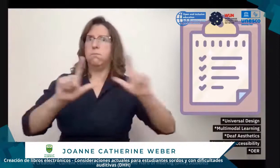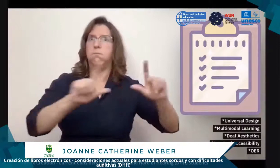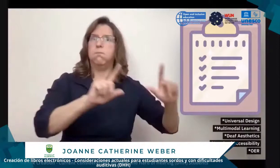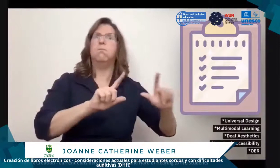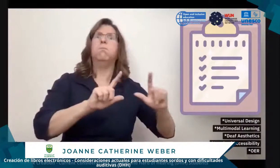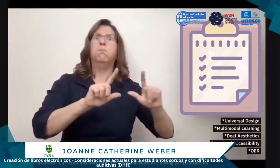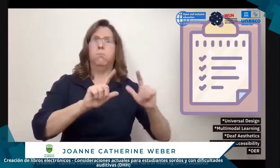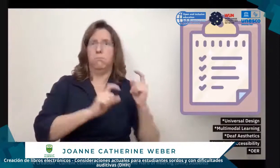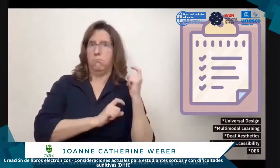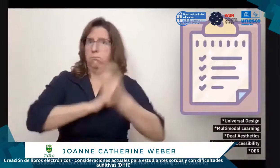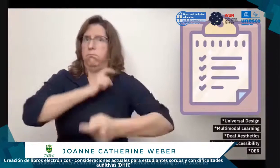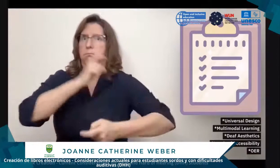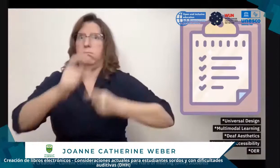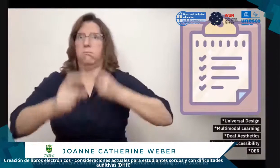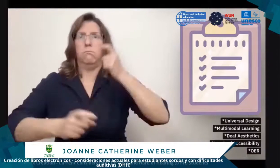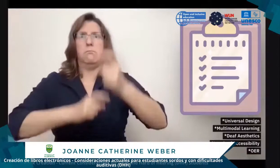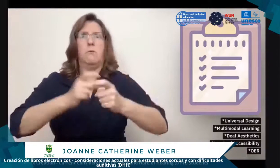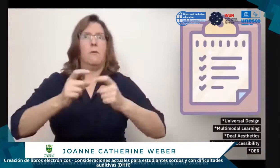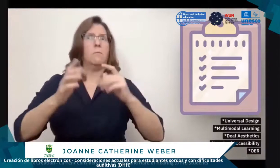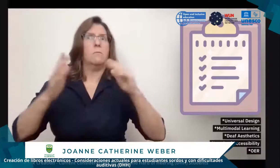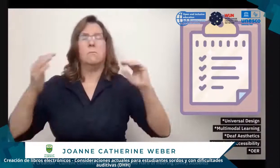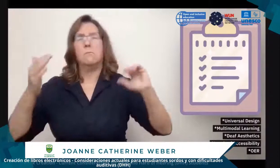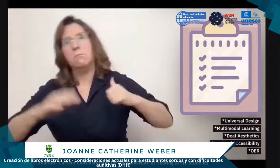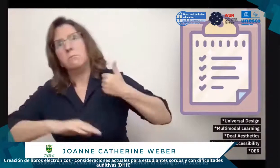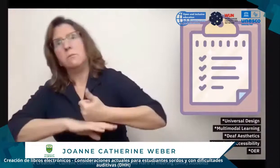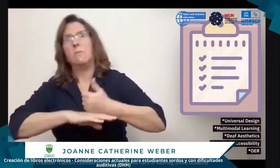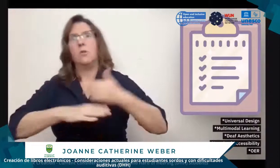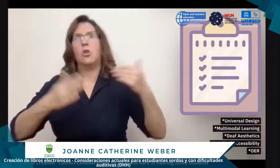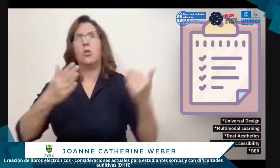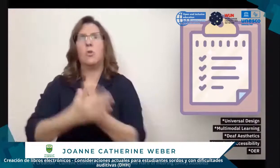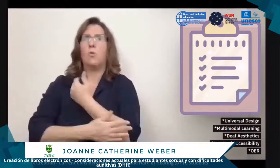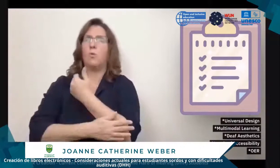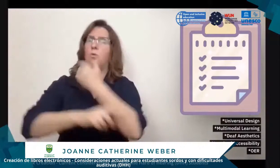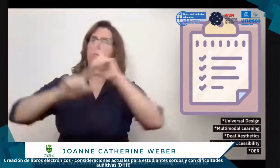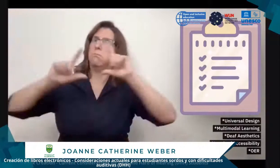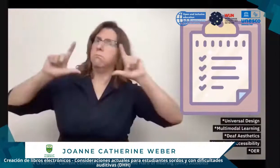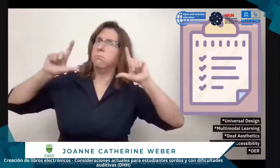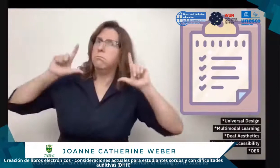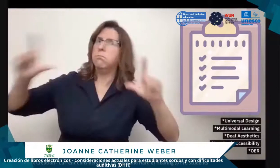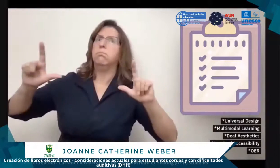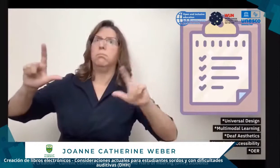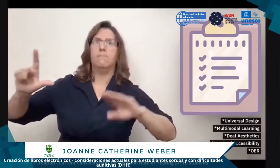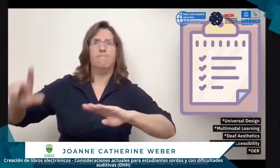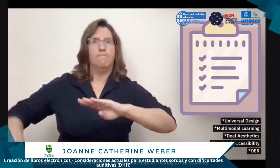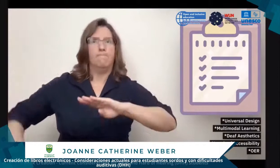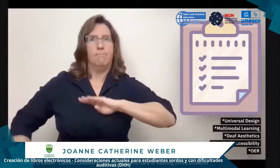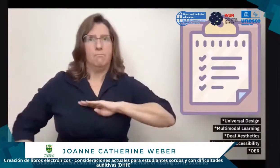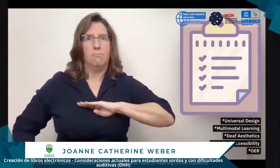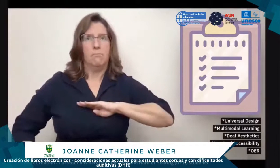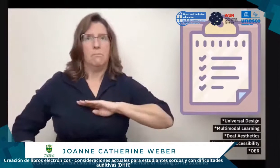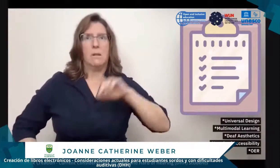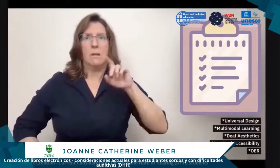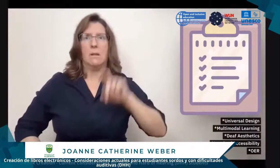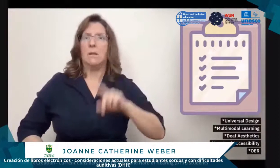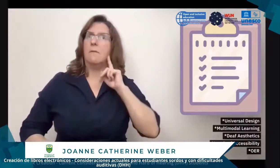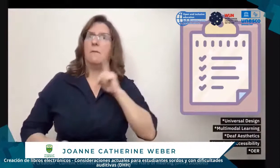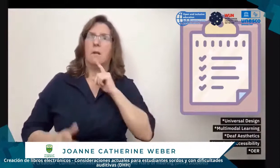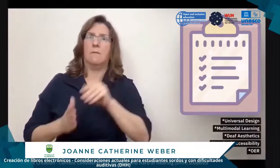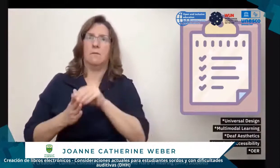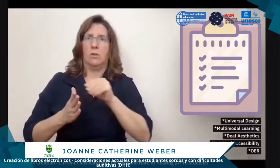Al seleccionar los elementos apropiados para cada modelo, podemos hacer un nuevo marco de trabajo, el apropiado para los alumnos con